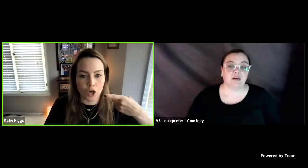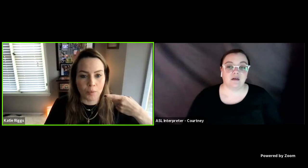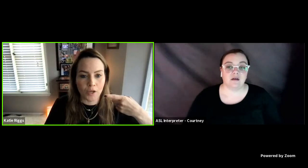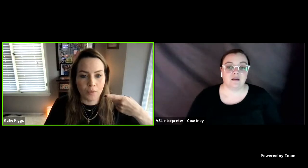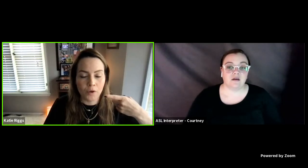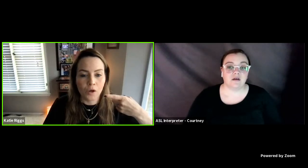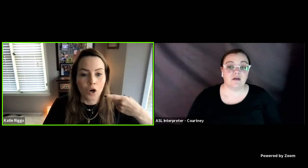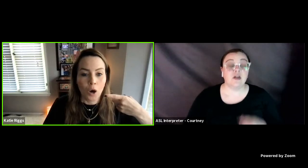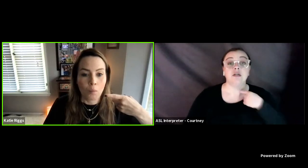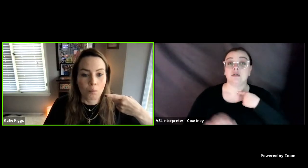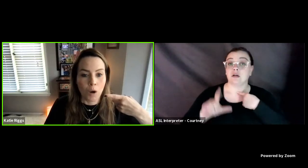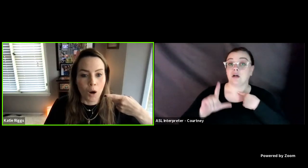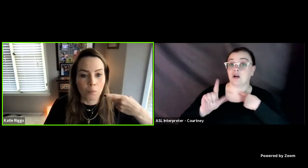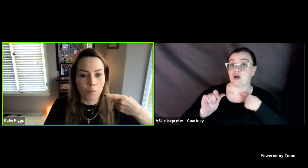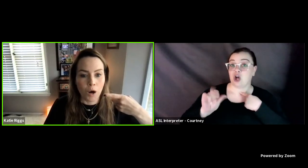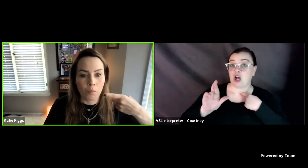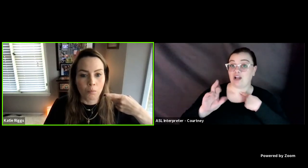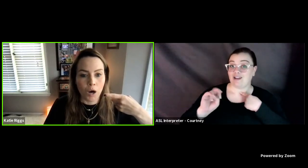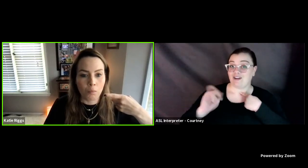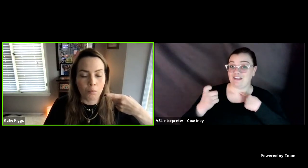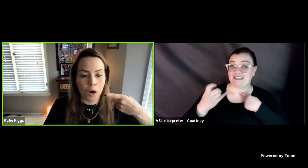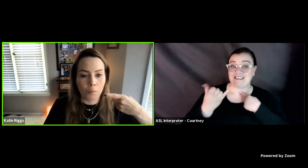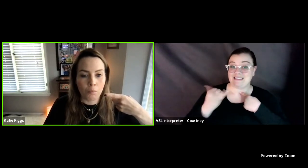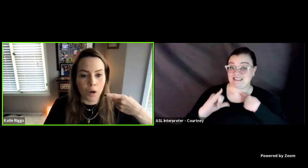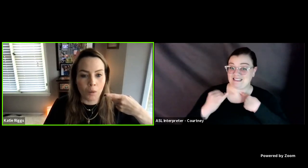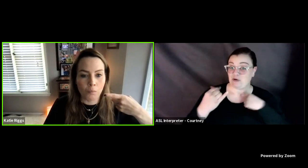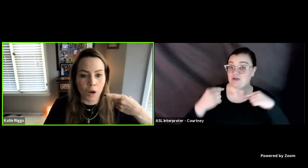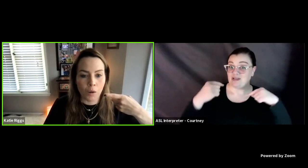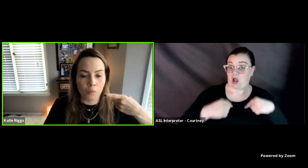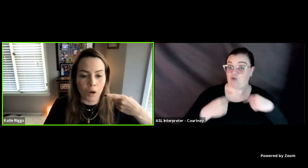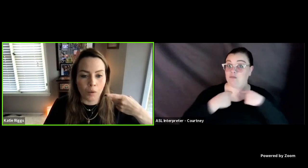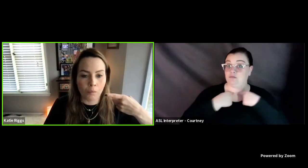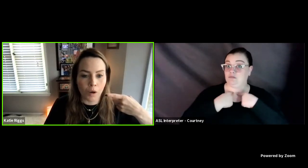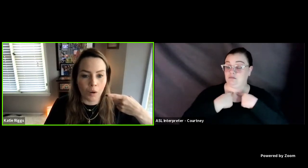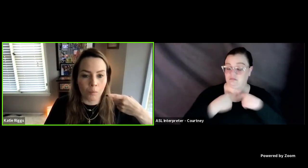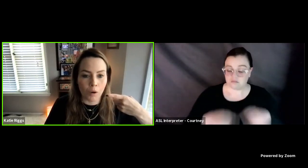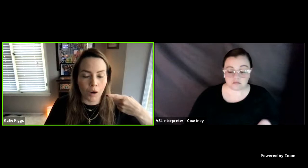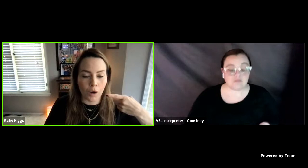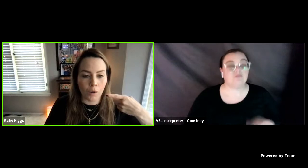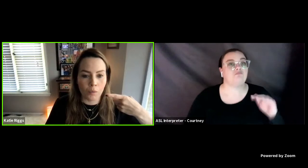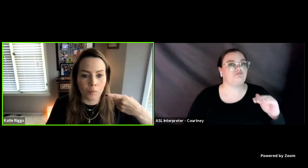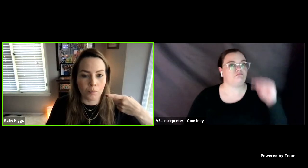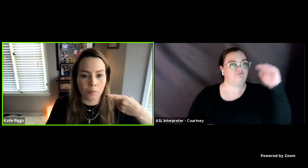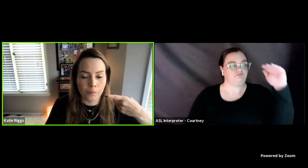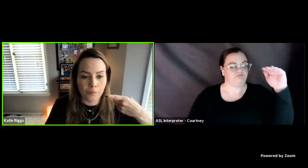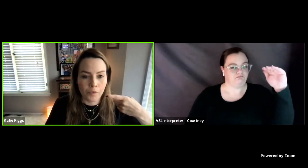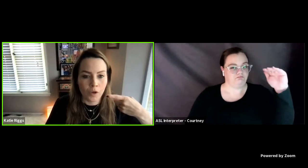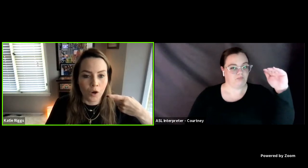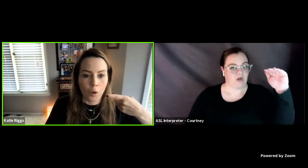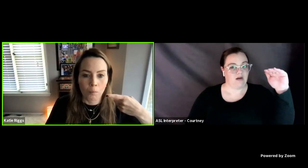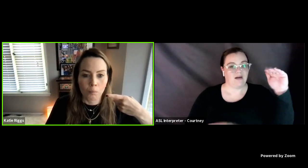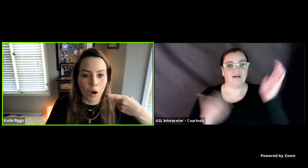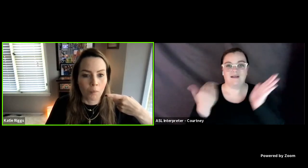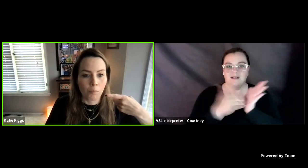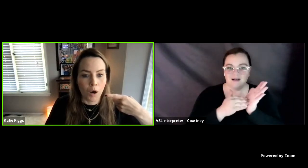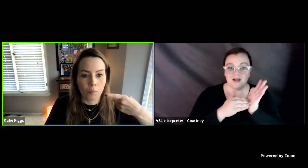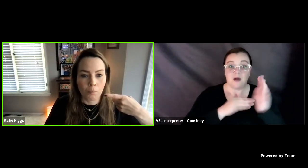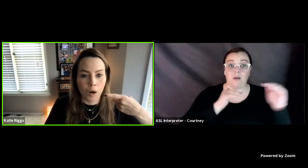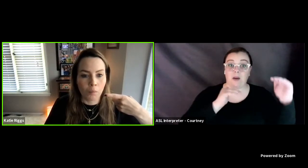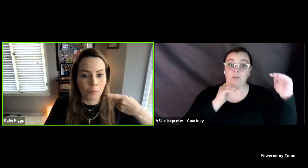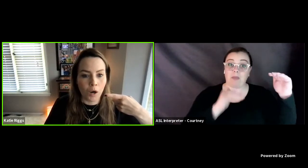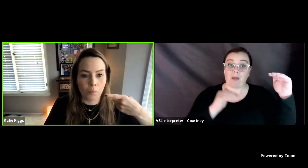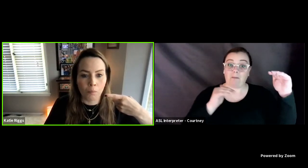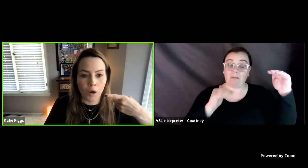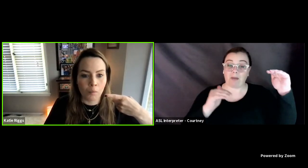is still dopey. Mum, mum, mum, mum, mum, mum, mum, mum, mum. Mum,